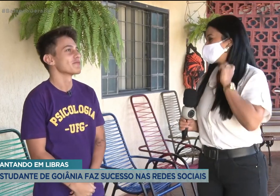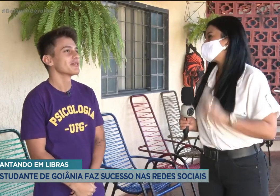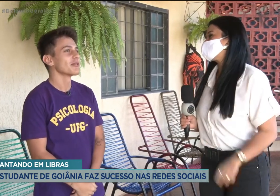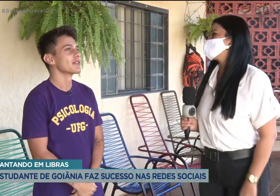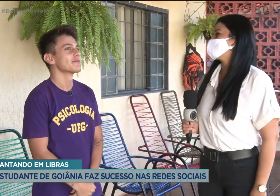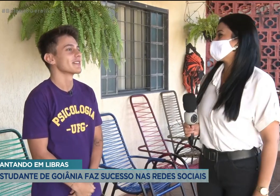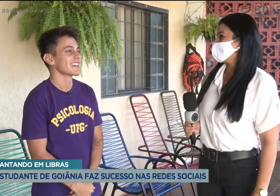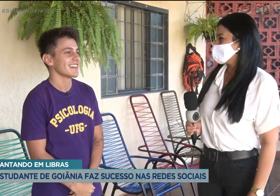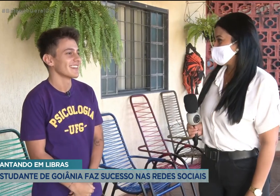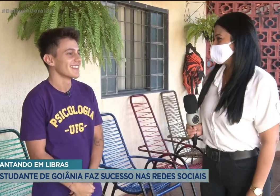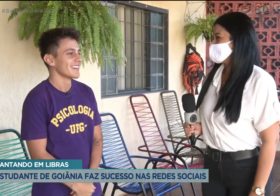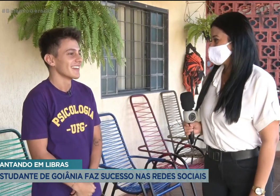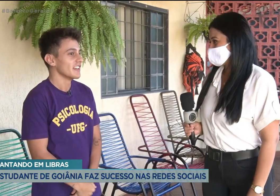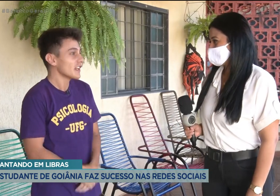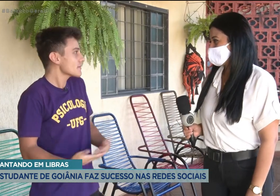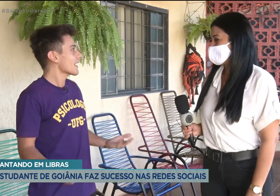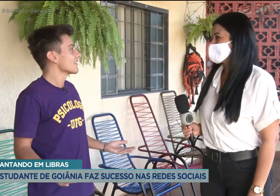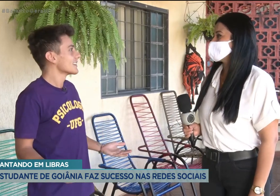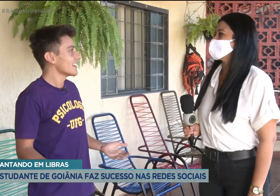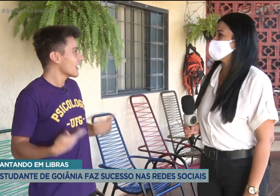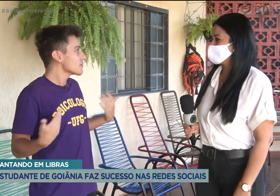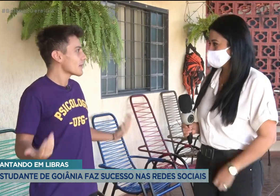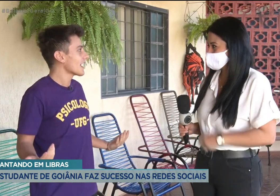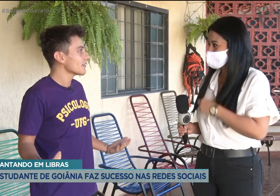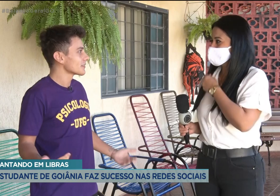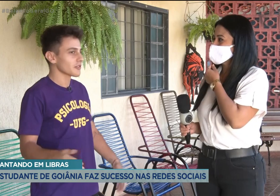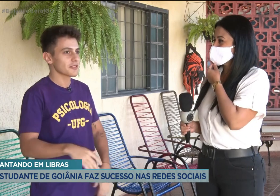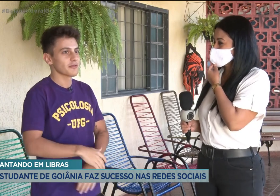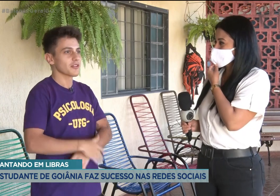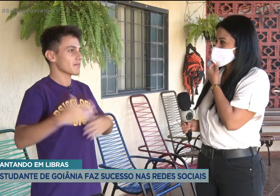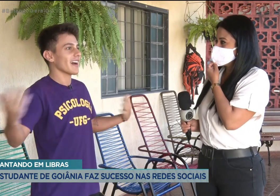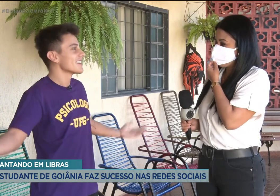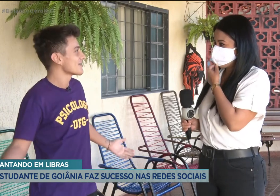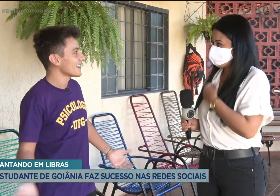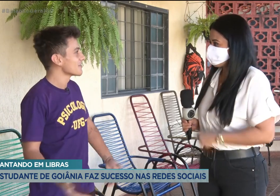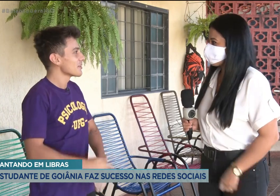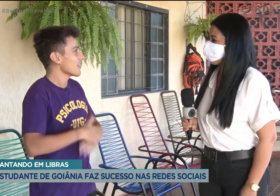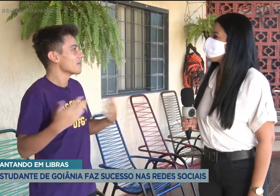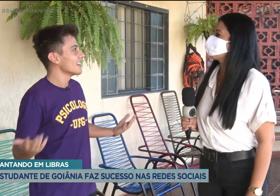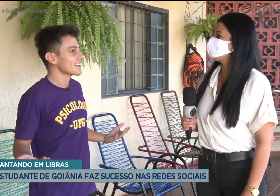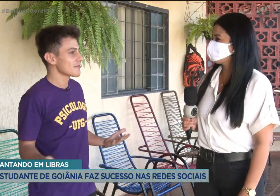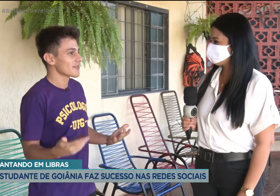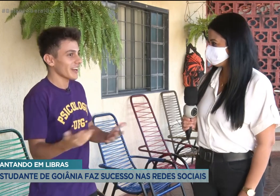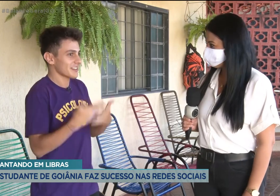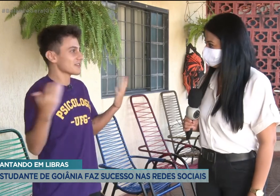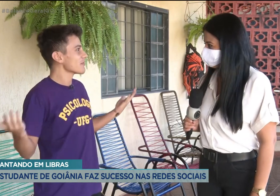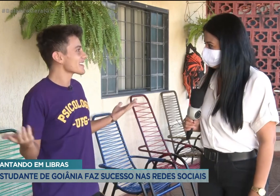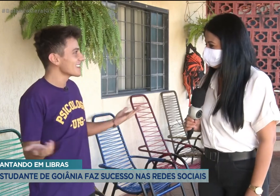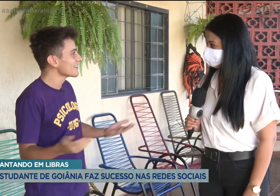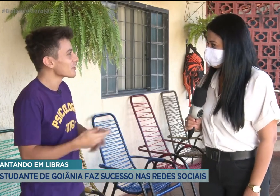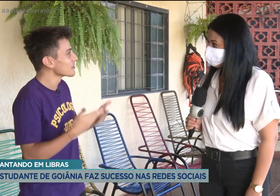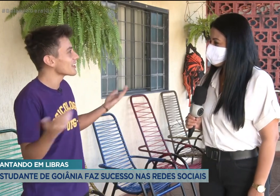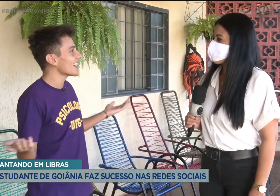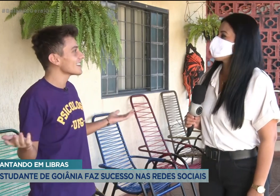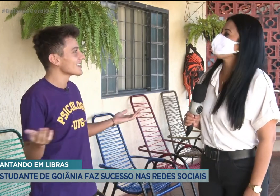é muito doido Porque ninguém esperava, né? Nem eu esperava Então, tipo, meus pais Vendo, minha família Tipo, como assim? Virou do nada